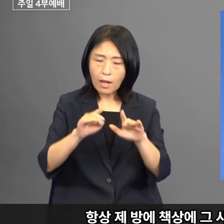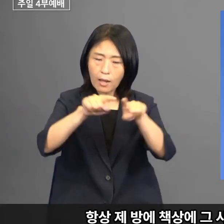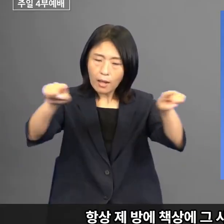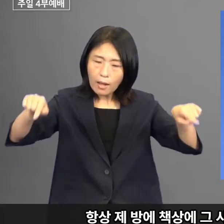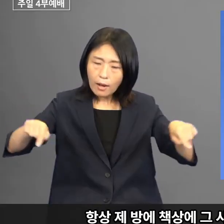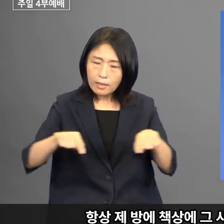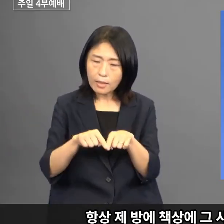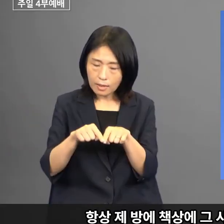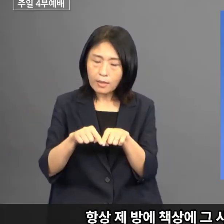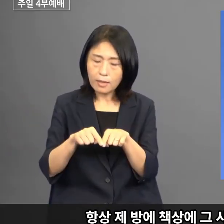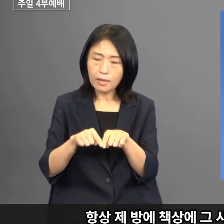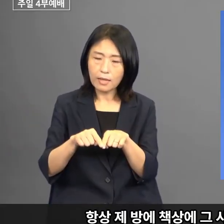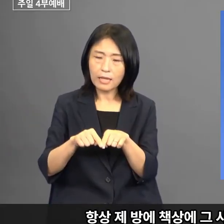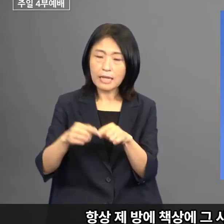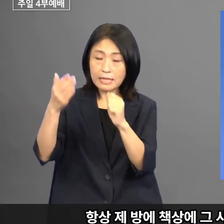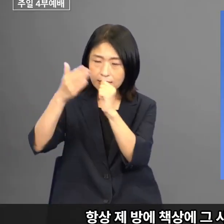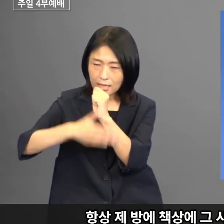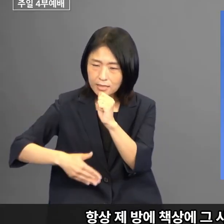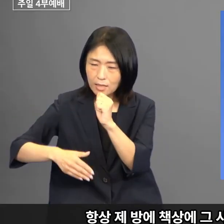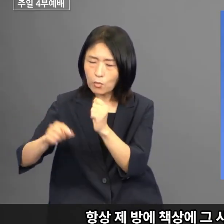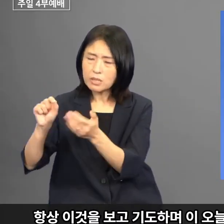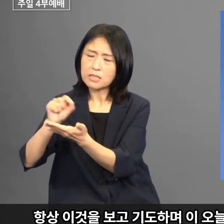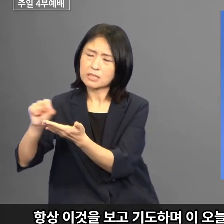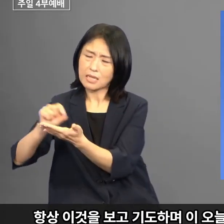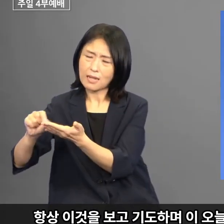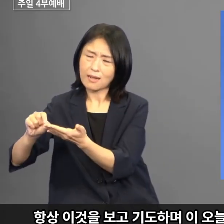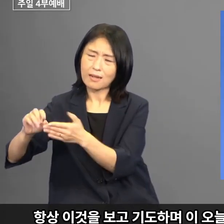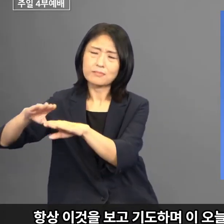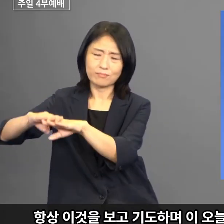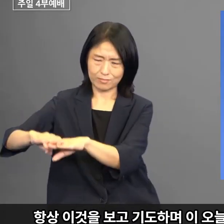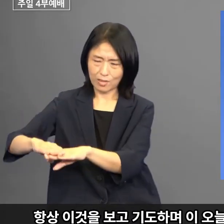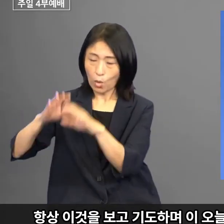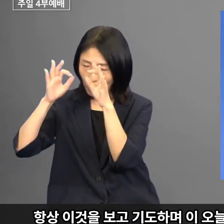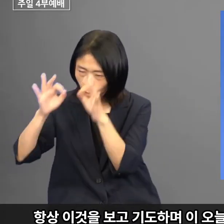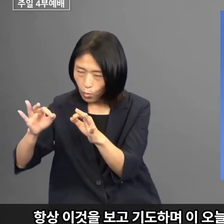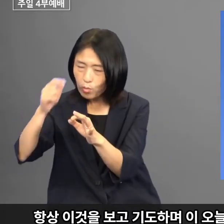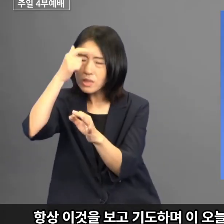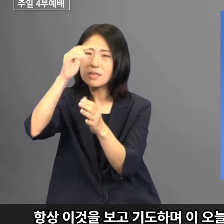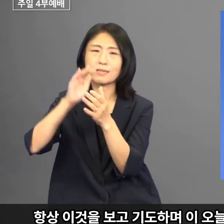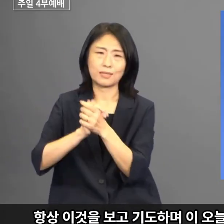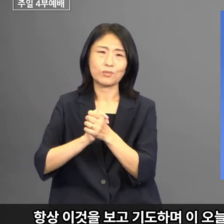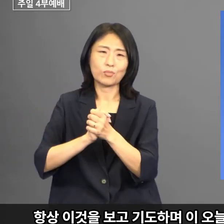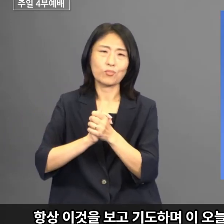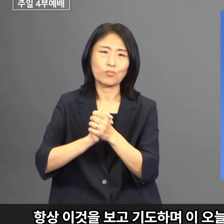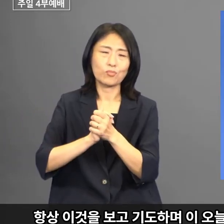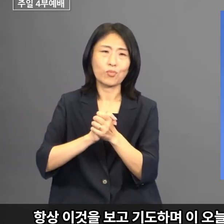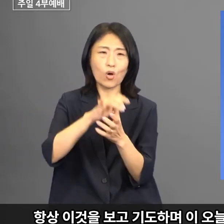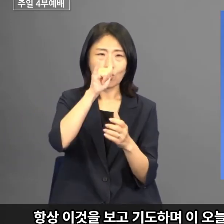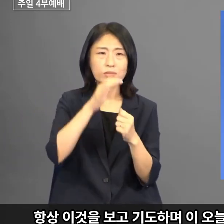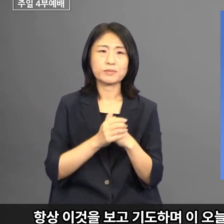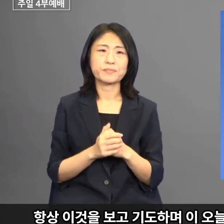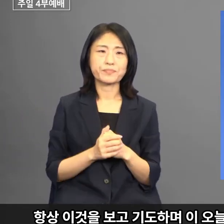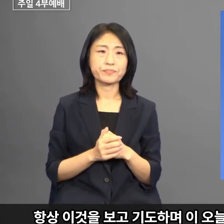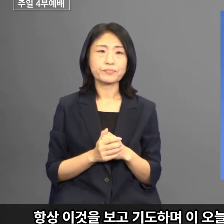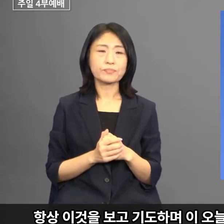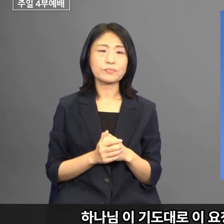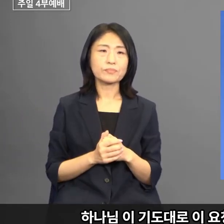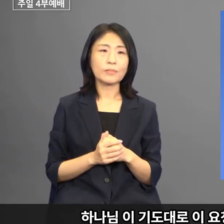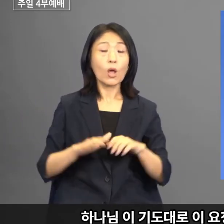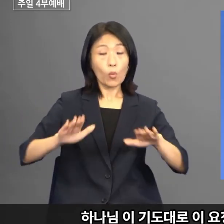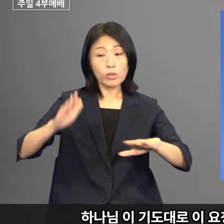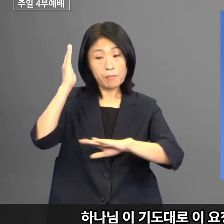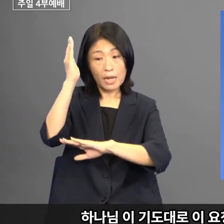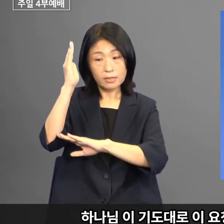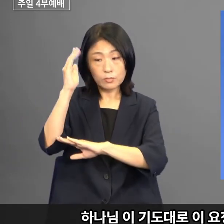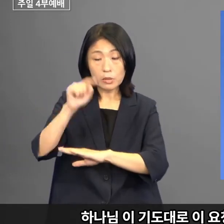그 사진과 함께 그 메시지를 보고 항상 이것을 보고 기도하며, 이 오늘 메시지도 그걸 보면서 준비를 했어요.